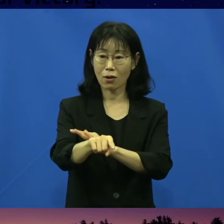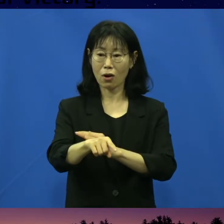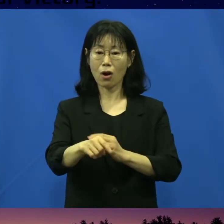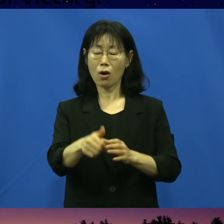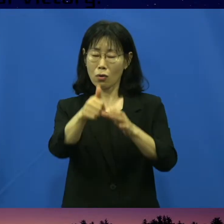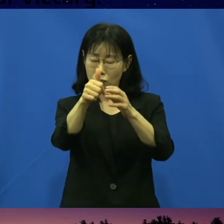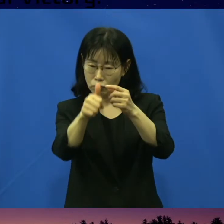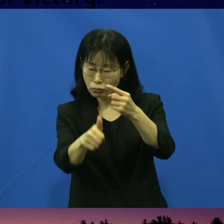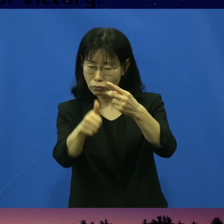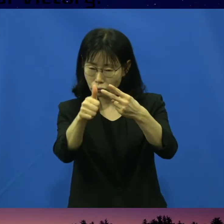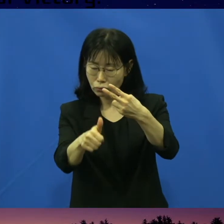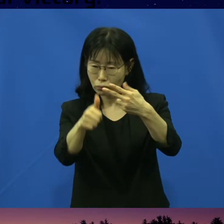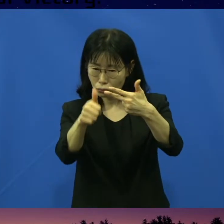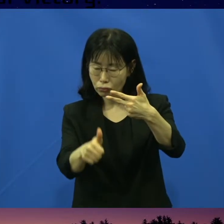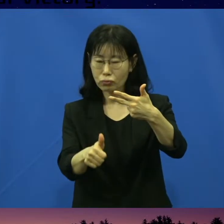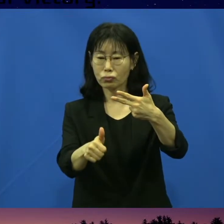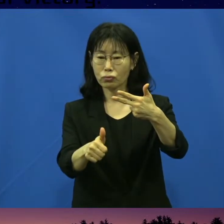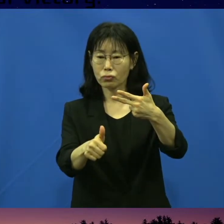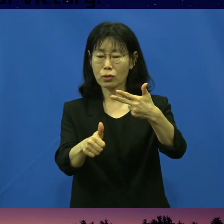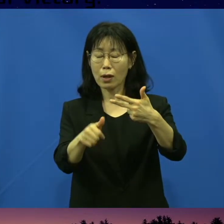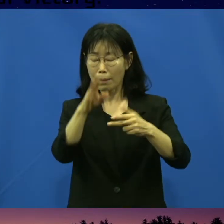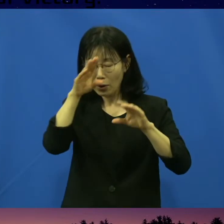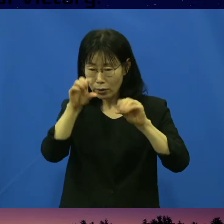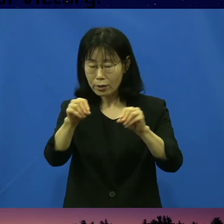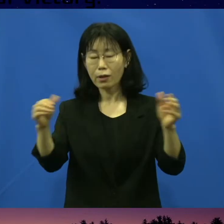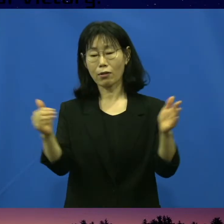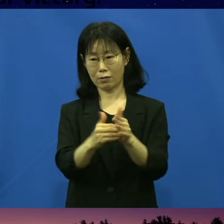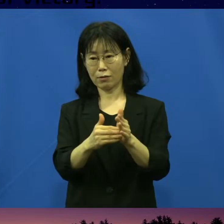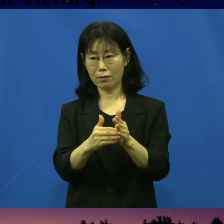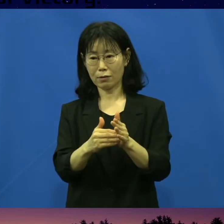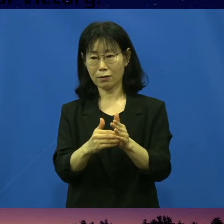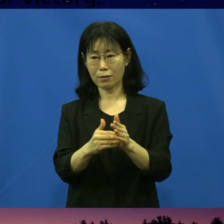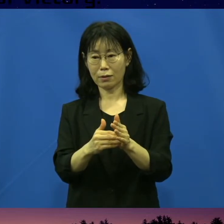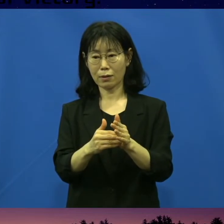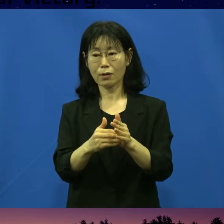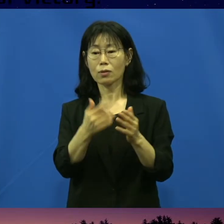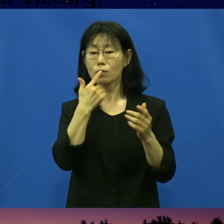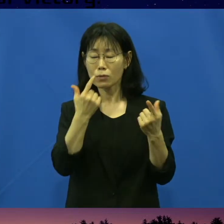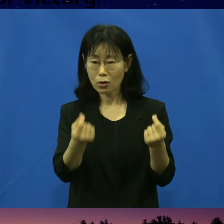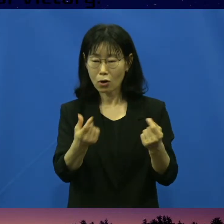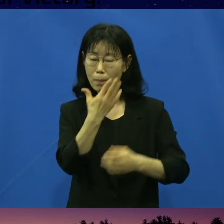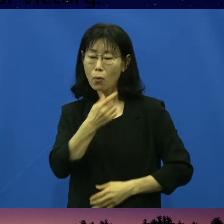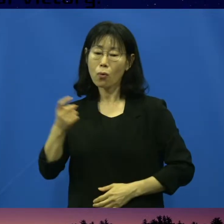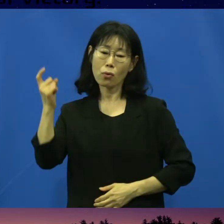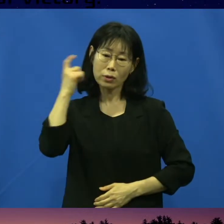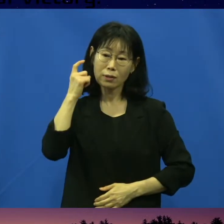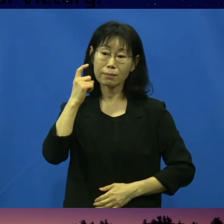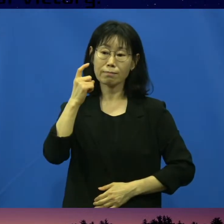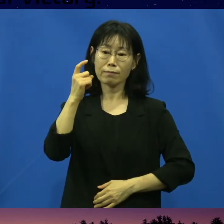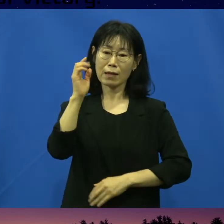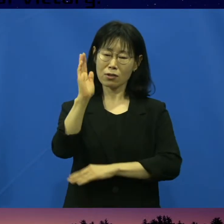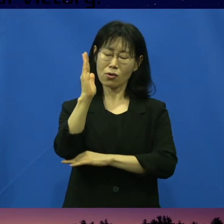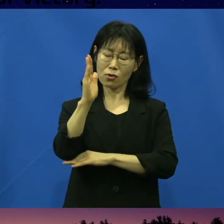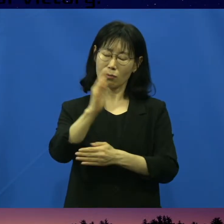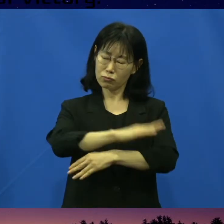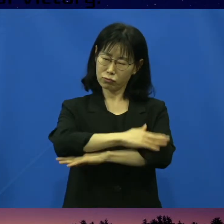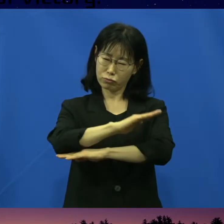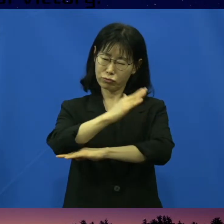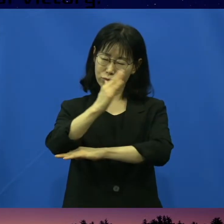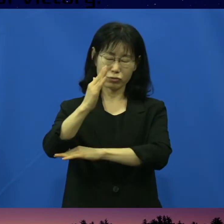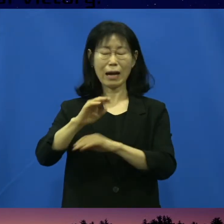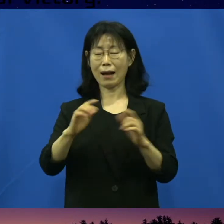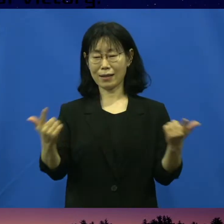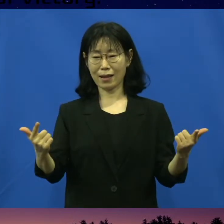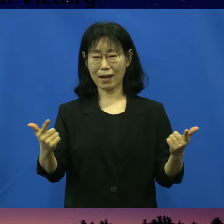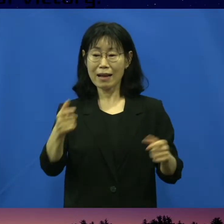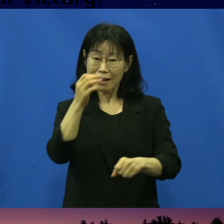길을 갖고 있다는 거잖아요. 그것이 십자가 부활을 통해서 인류를 구원하시고자 하는 하나님의 유일한, 때로는